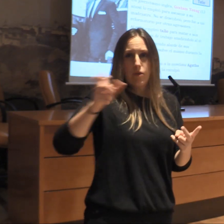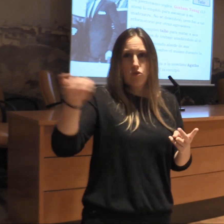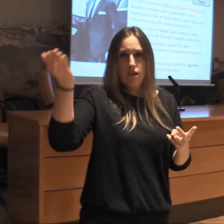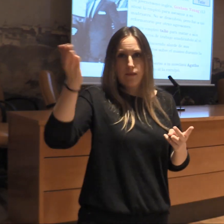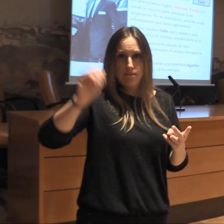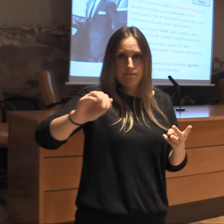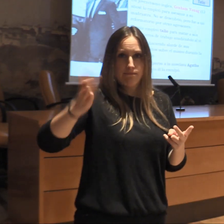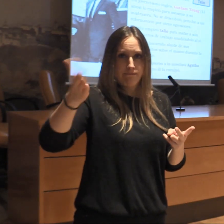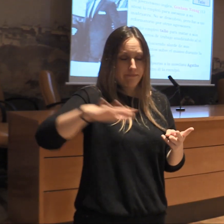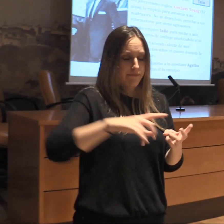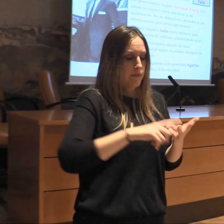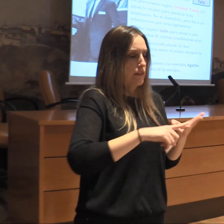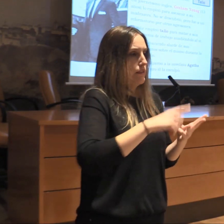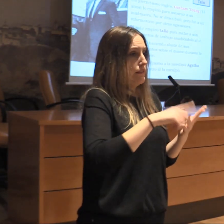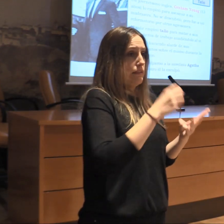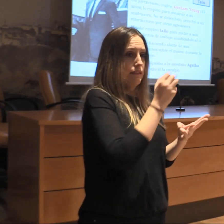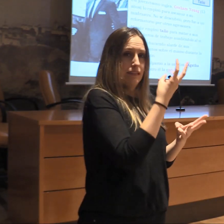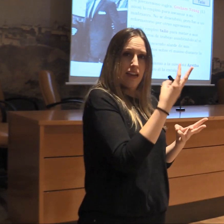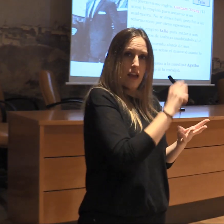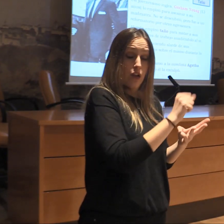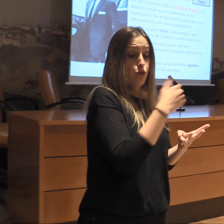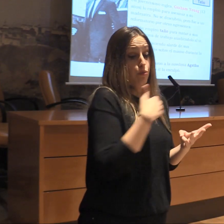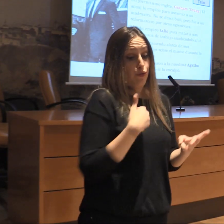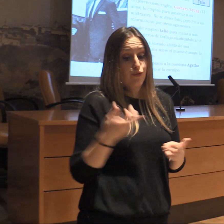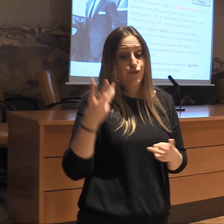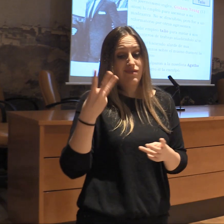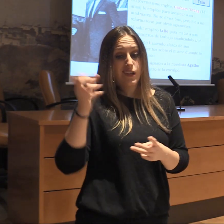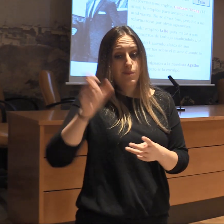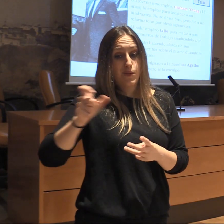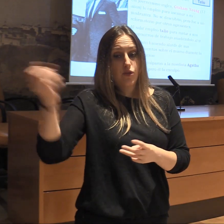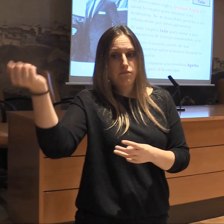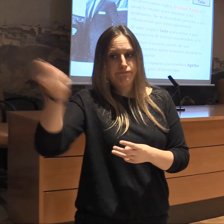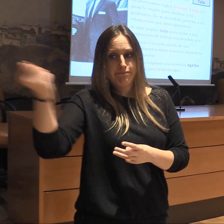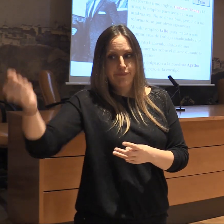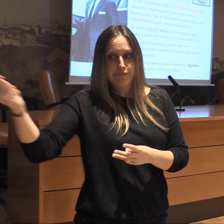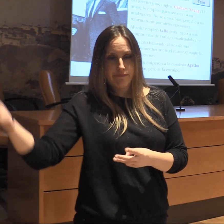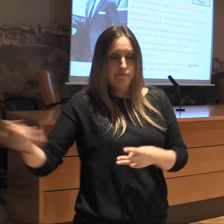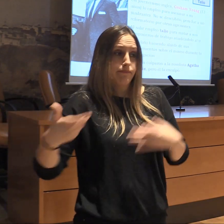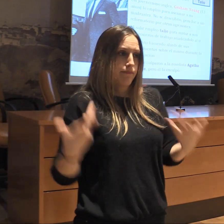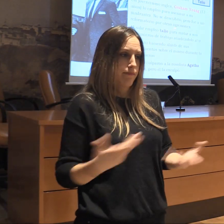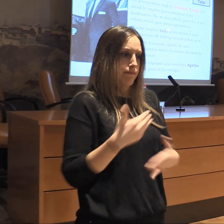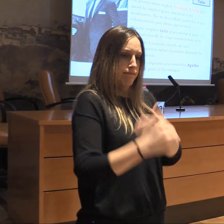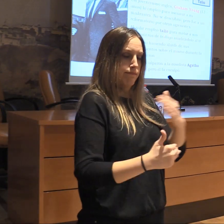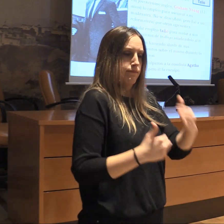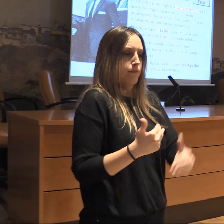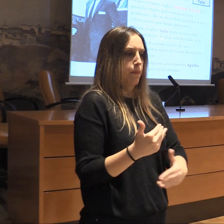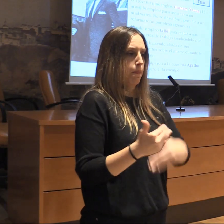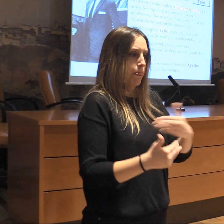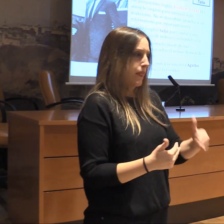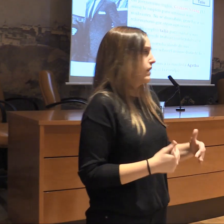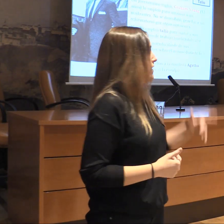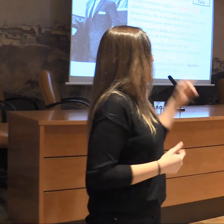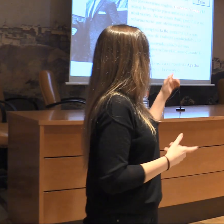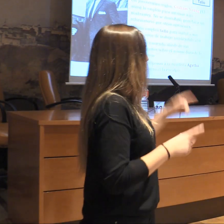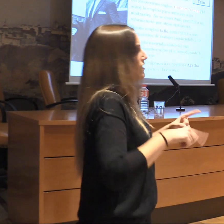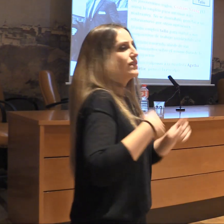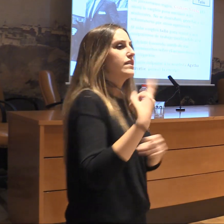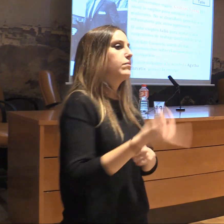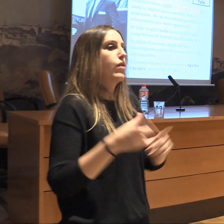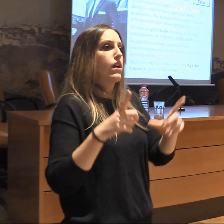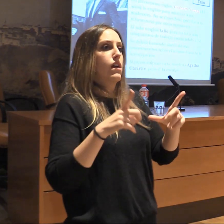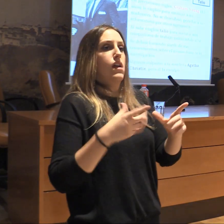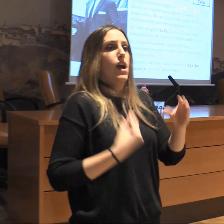completamente, entró a trabajar en una empresa de productos fotográficos donde tenía acceso a una